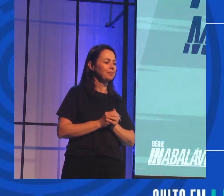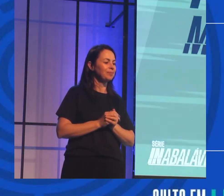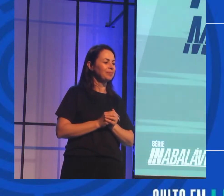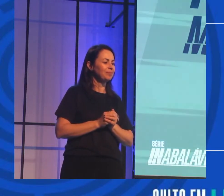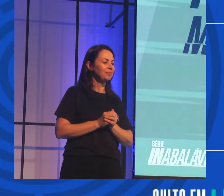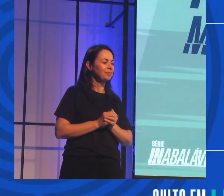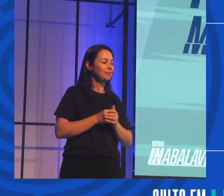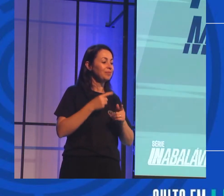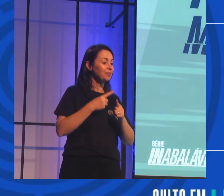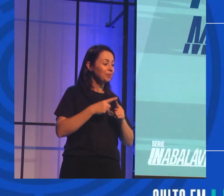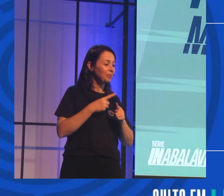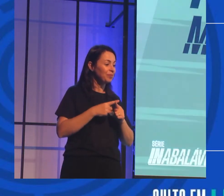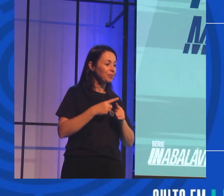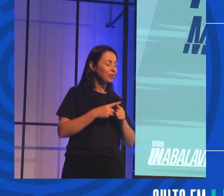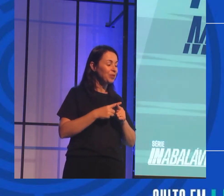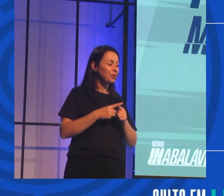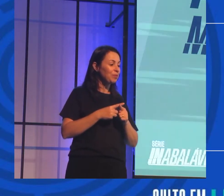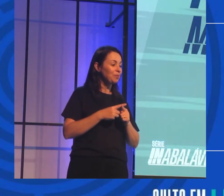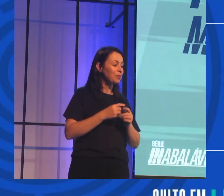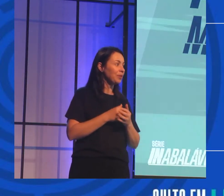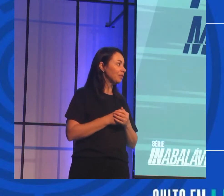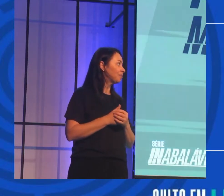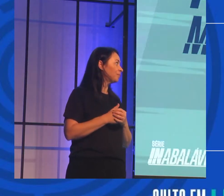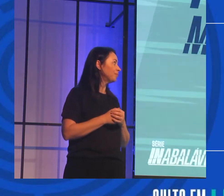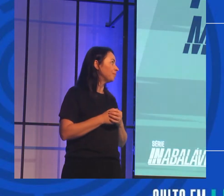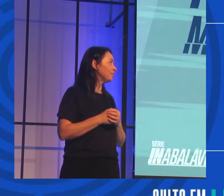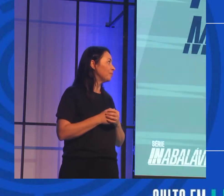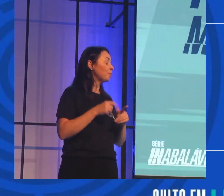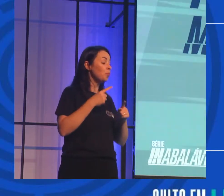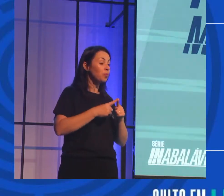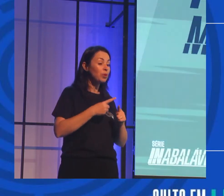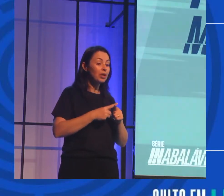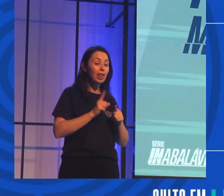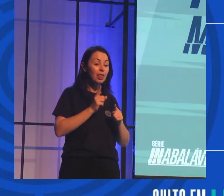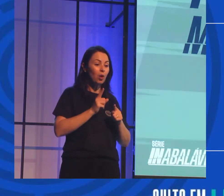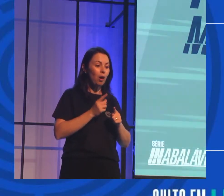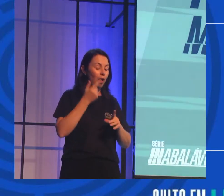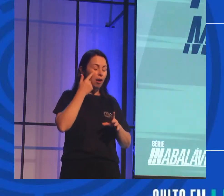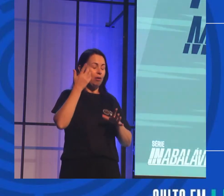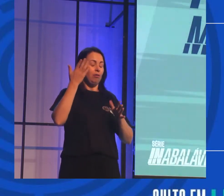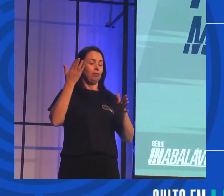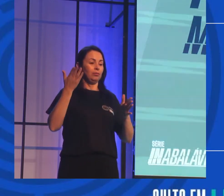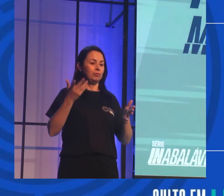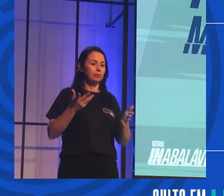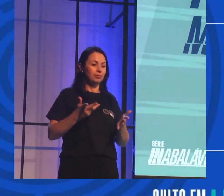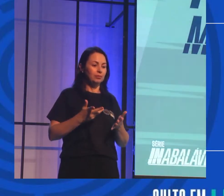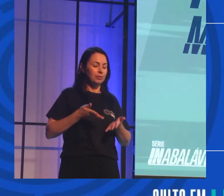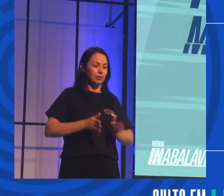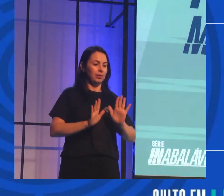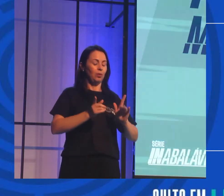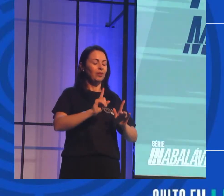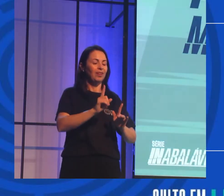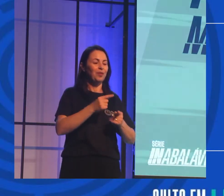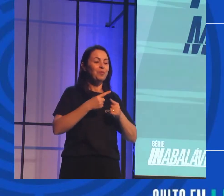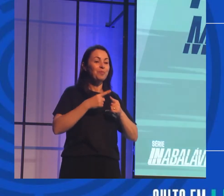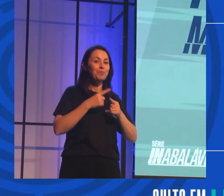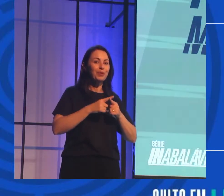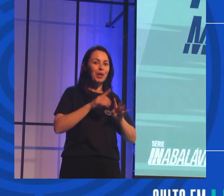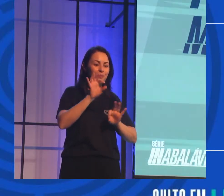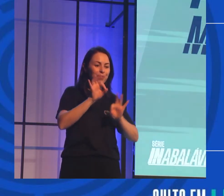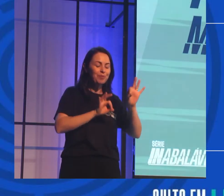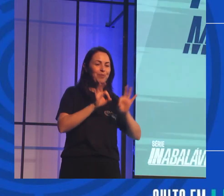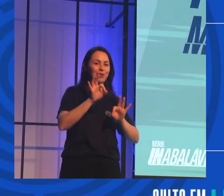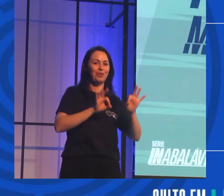E você não é um acidente. Hoje você está aqui e nós agradecemos pelos